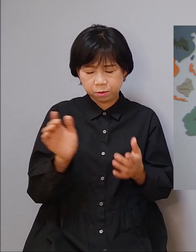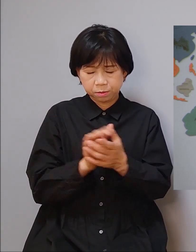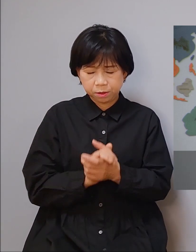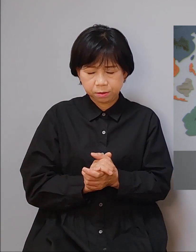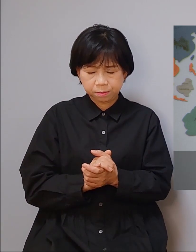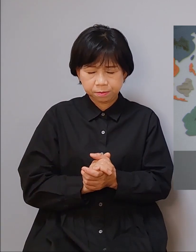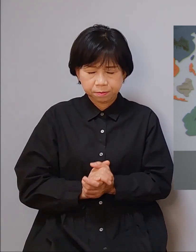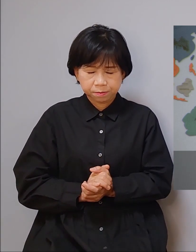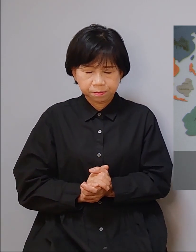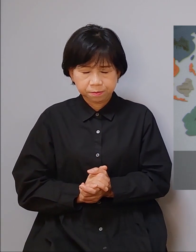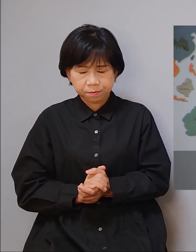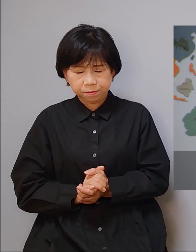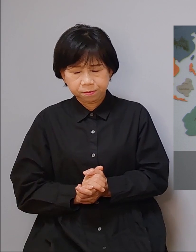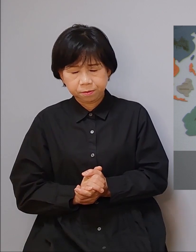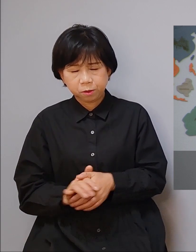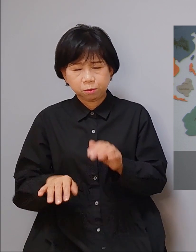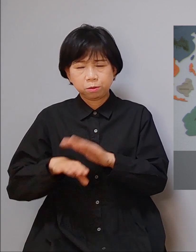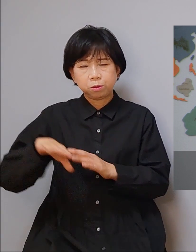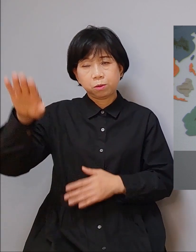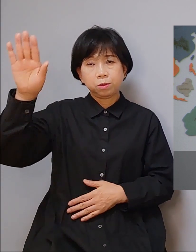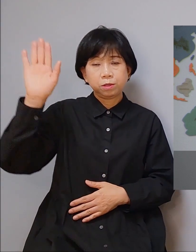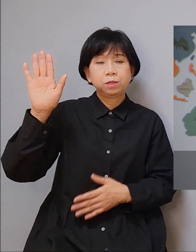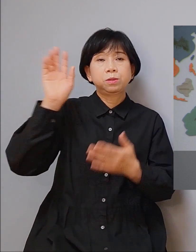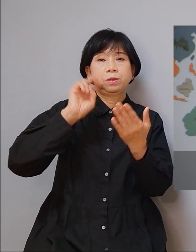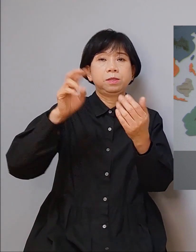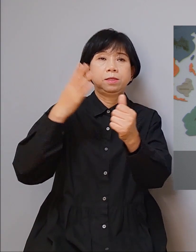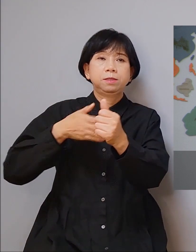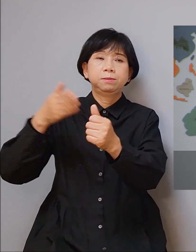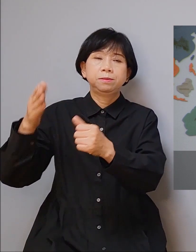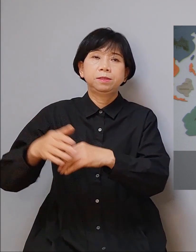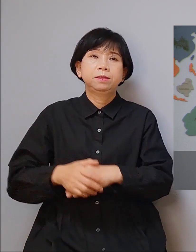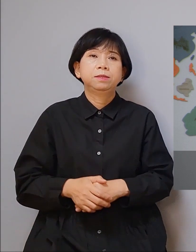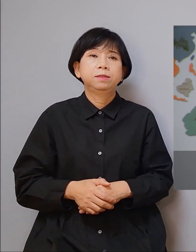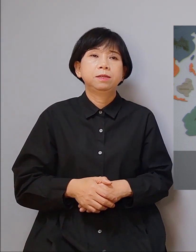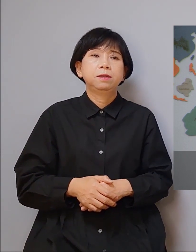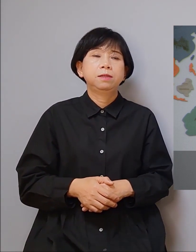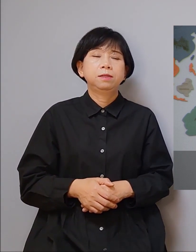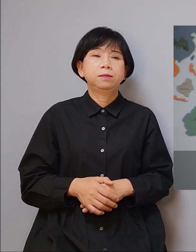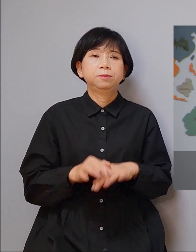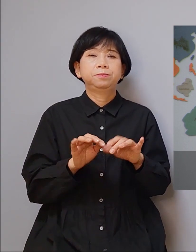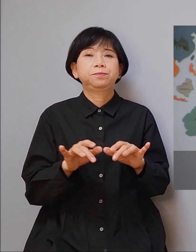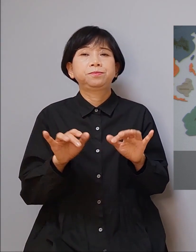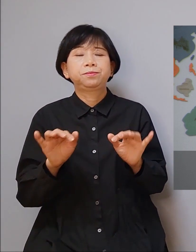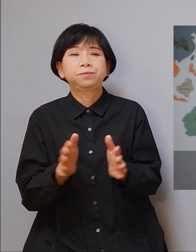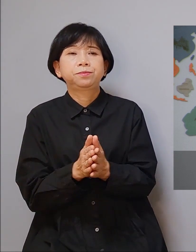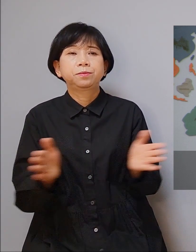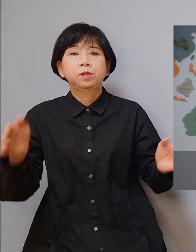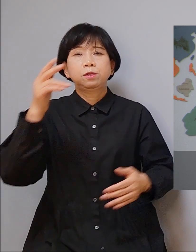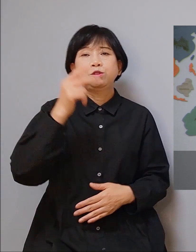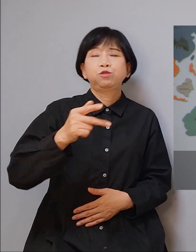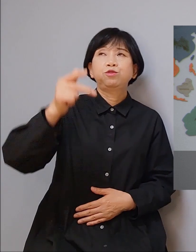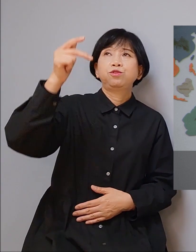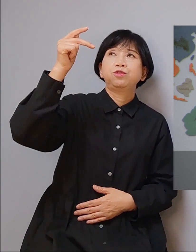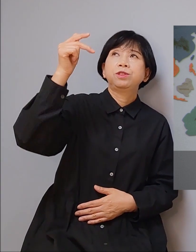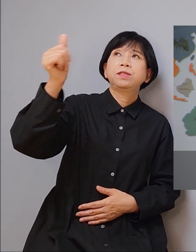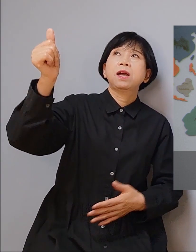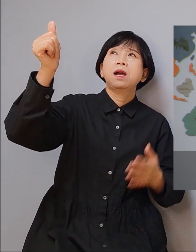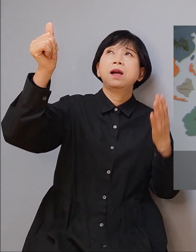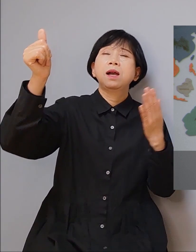기도드립니다. 아멘. 우리 오른손을 들고 찬양합니다. 주는 나의 큰 능력.